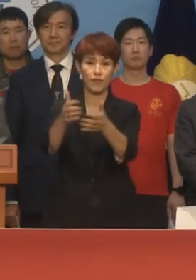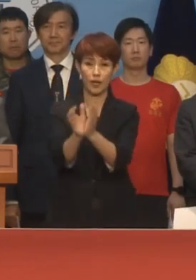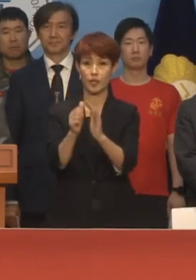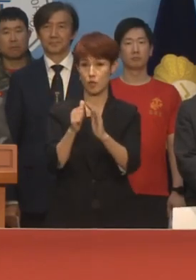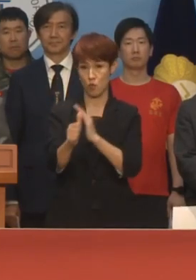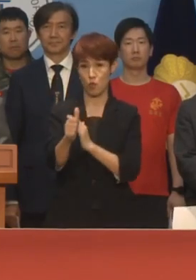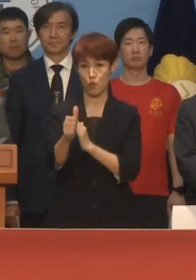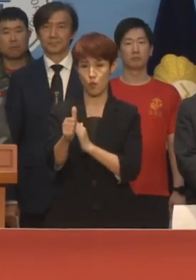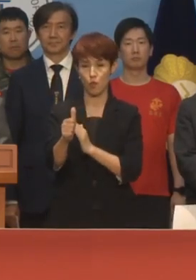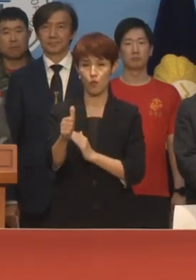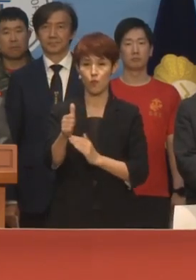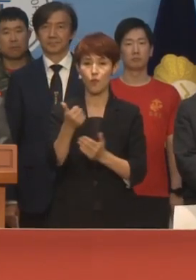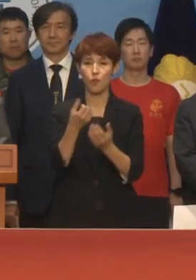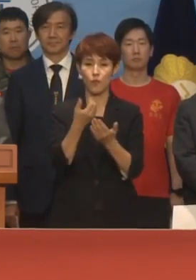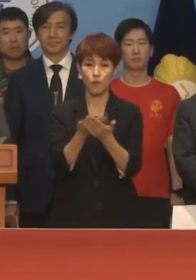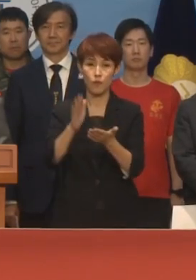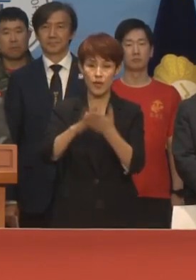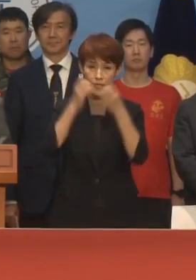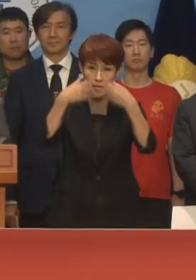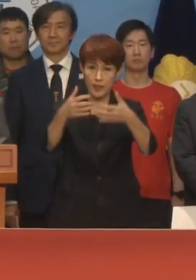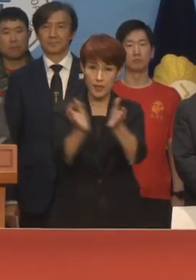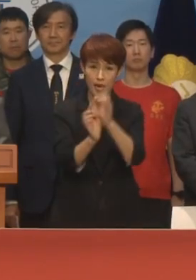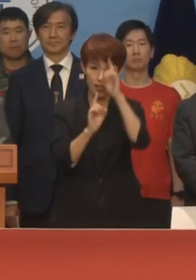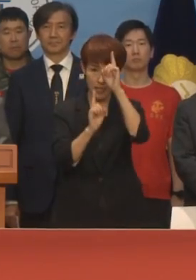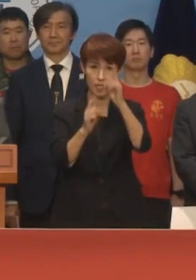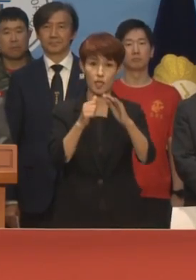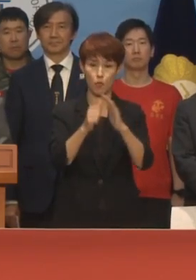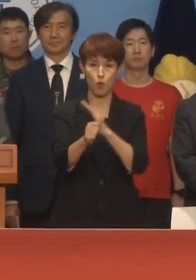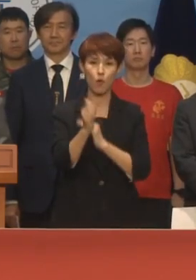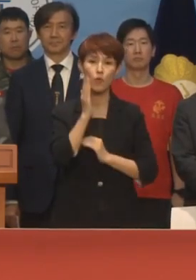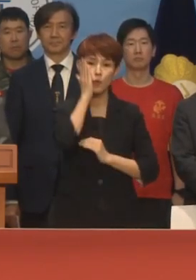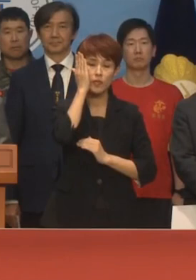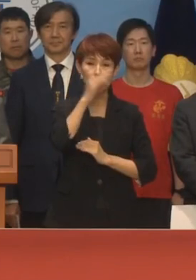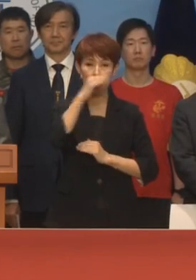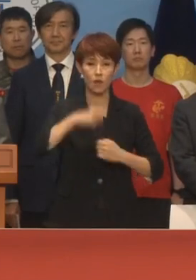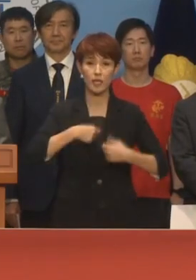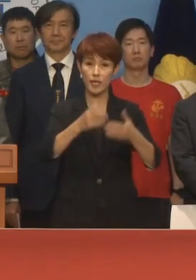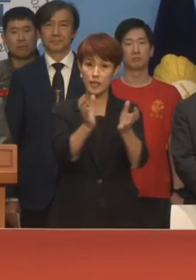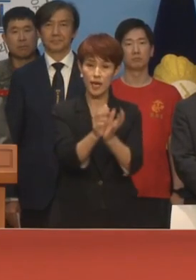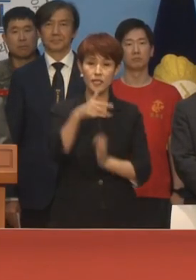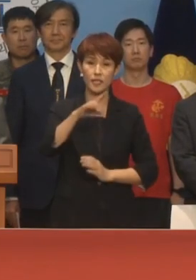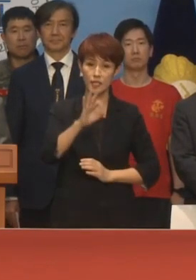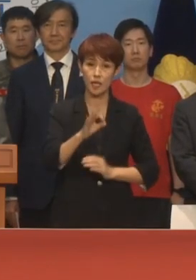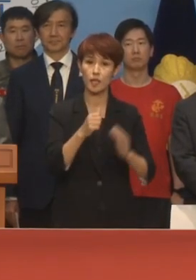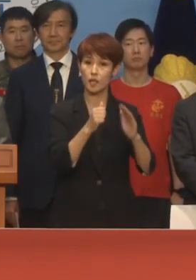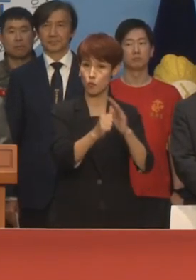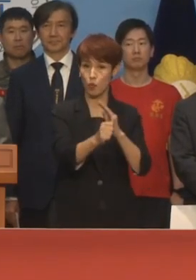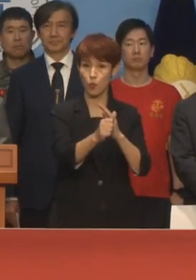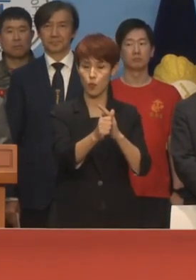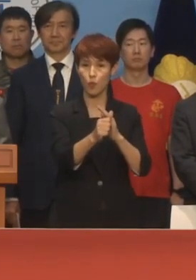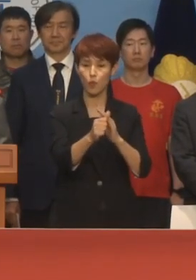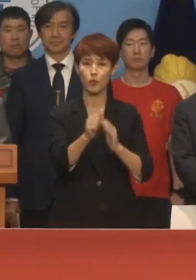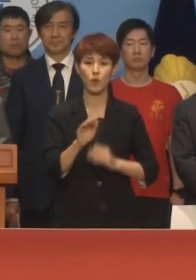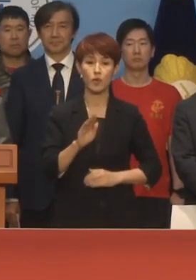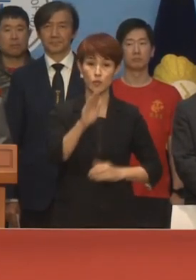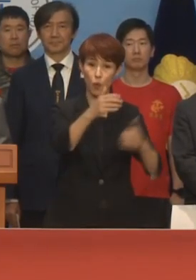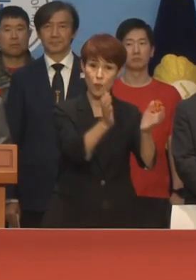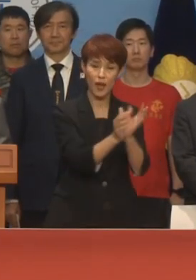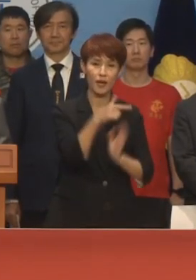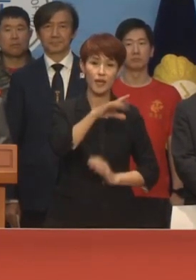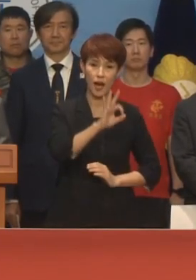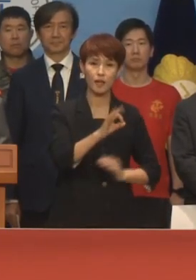대표님, 개혁신당 이준석 대표님, 녹색정의당 장혜영 원내대표님, 진보당